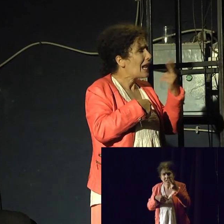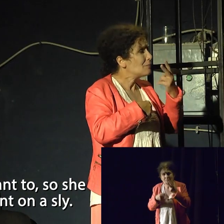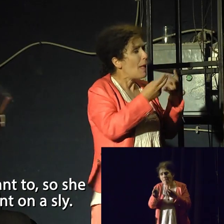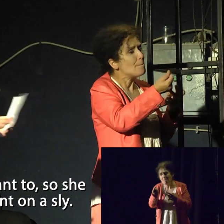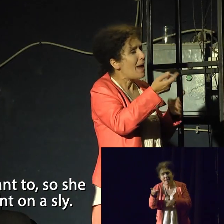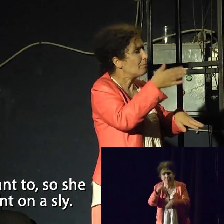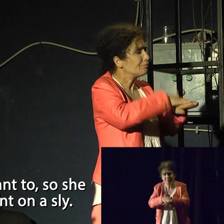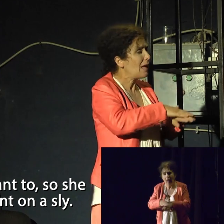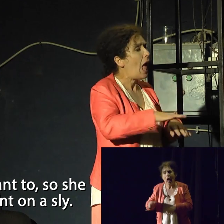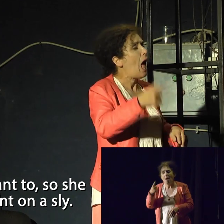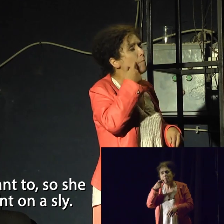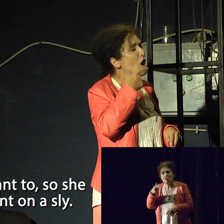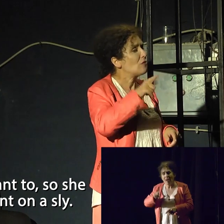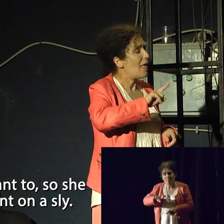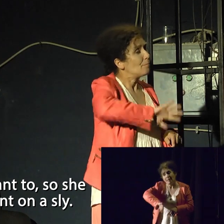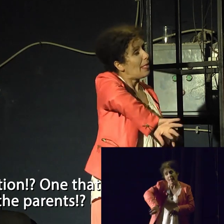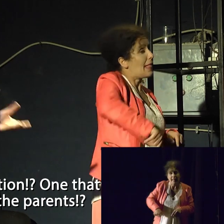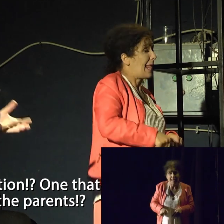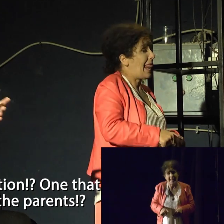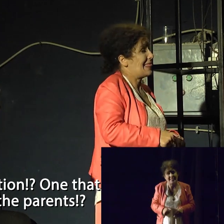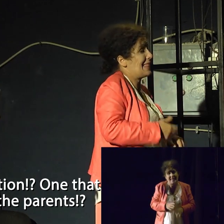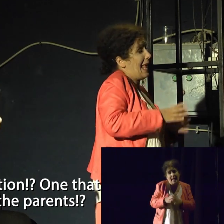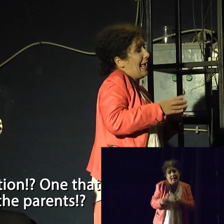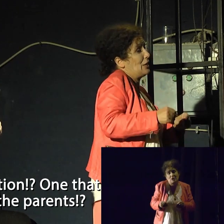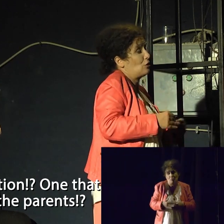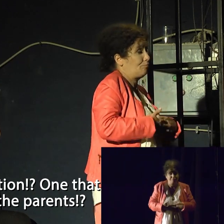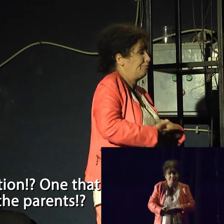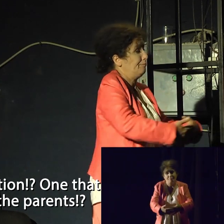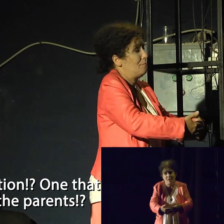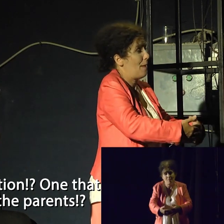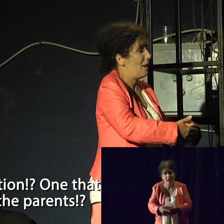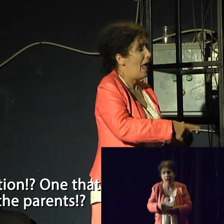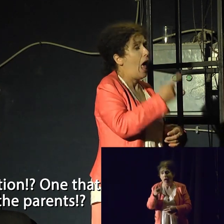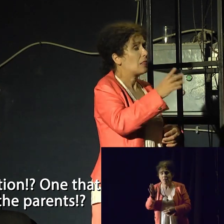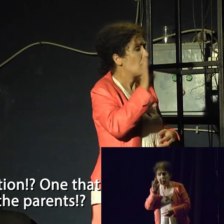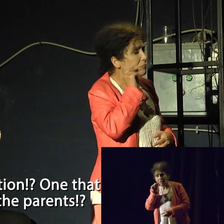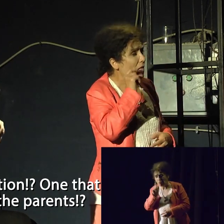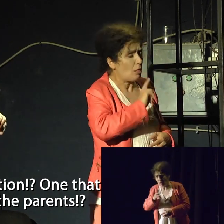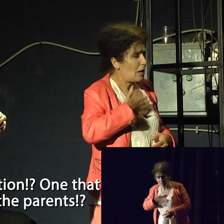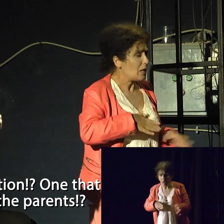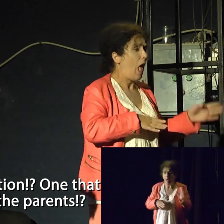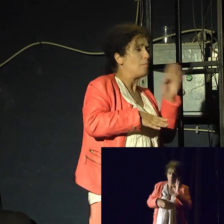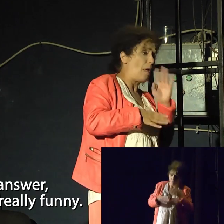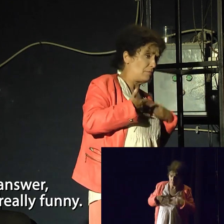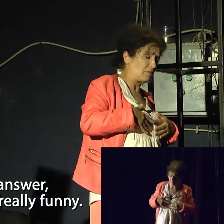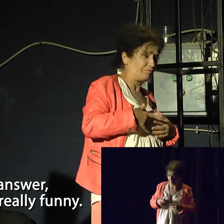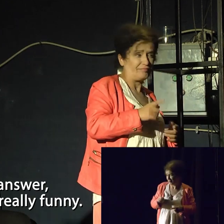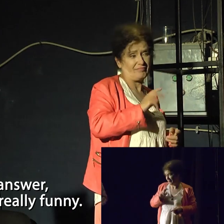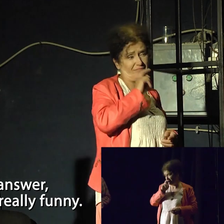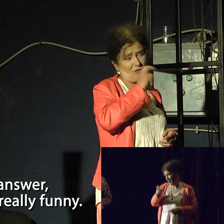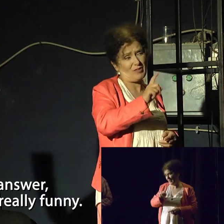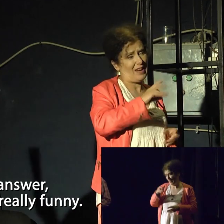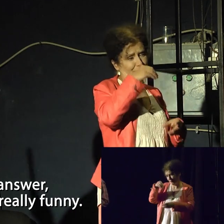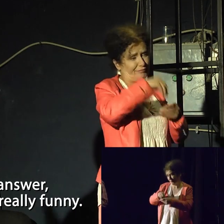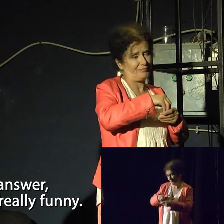за трето дете, мажи не сакал, па како да му краде. Такви ли деца ќе растеме во кое што едниот родител не сакал да постои? Одговорот не ви го